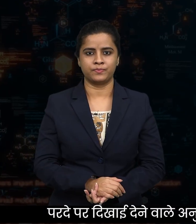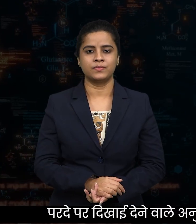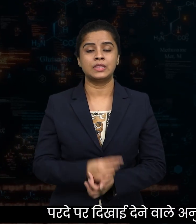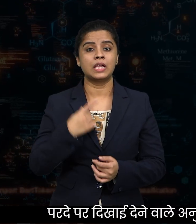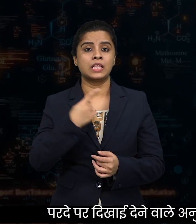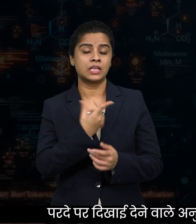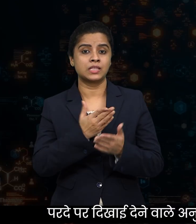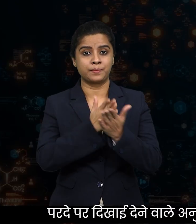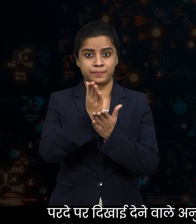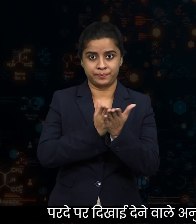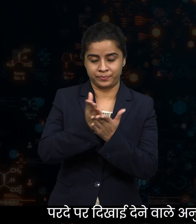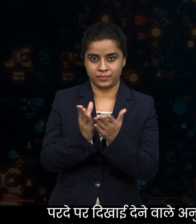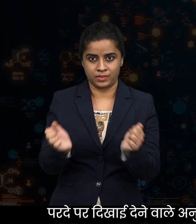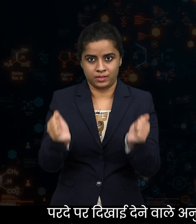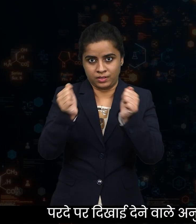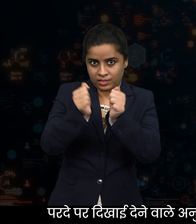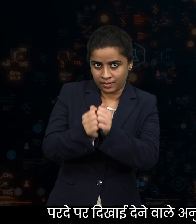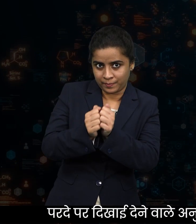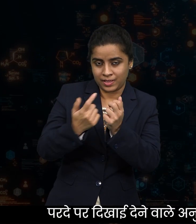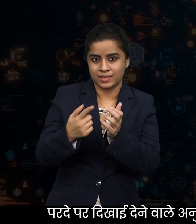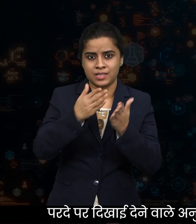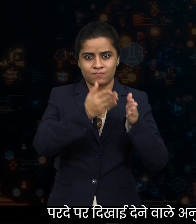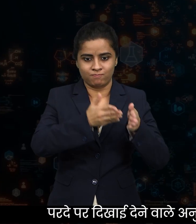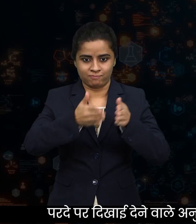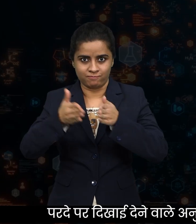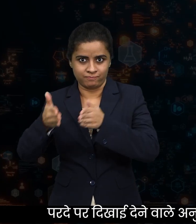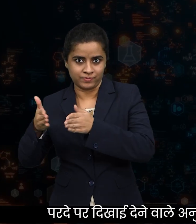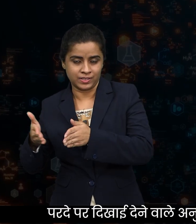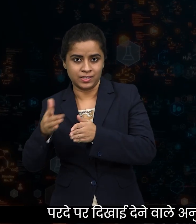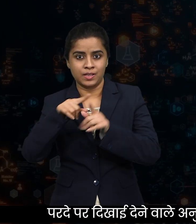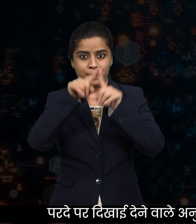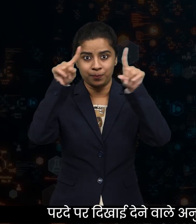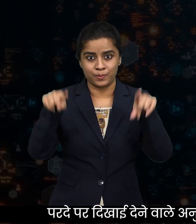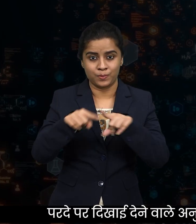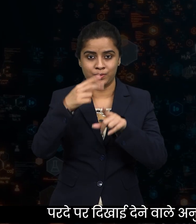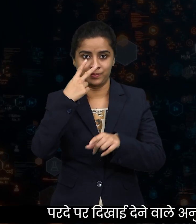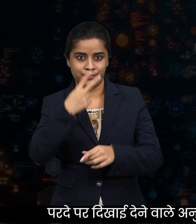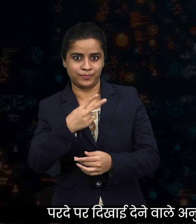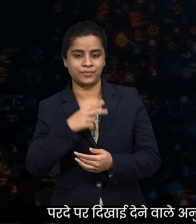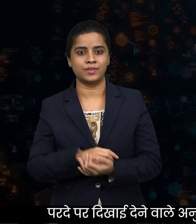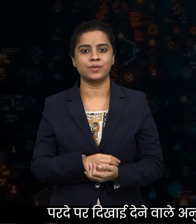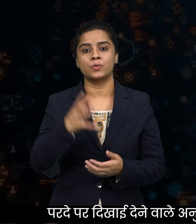पर्दे पर दिखाई देने वाले अनुक्रम के अनुसार इन भागों को जोड़ा जाता है।